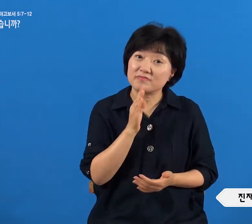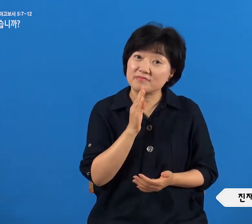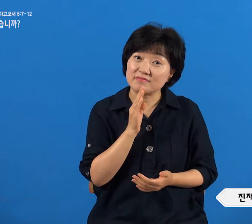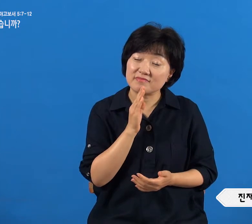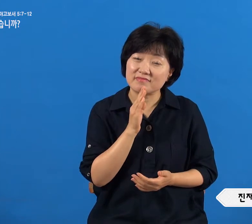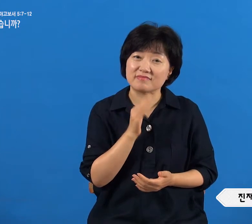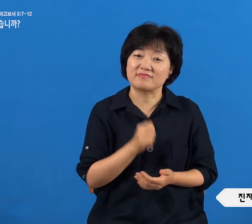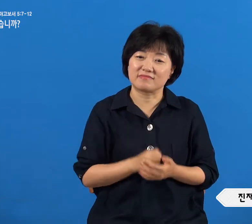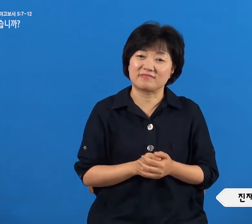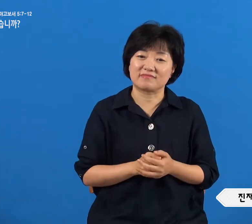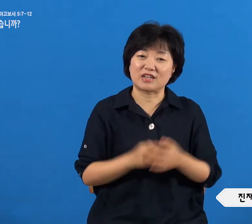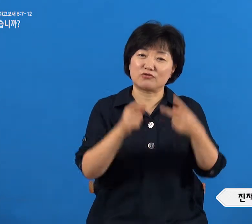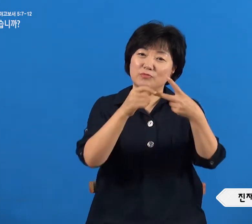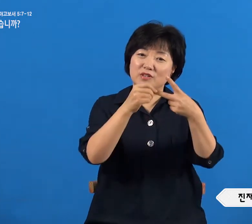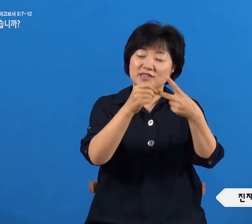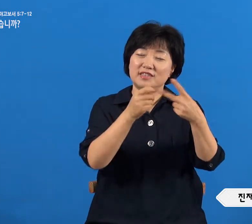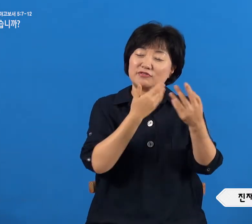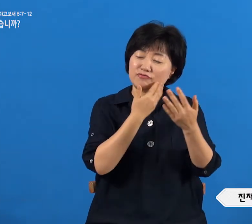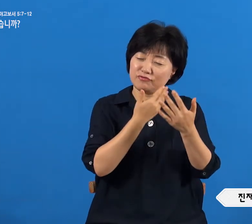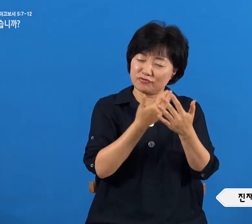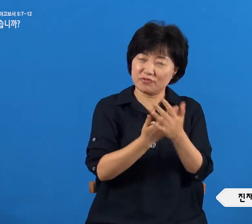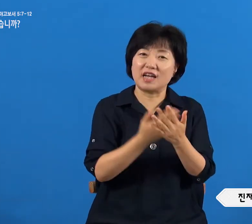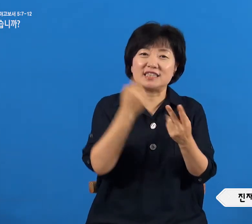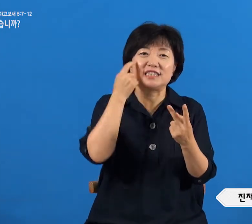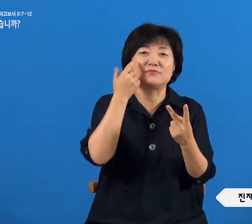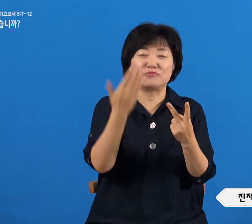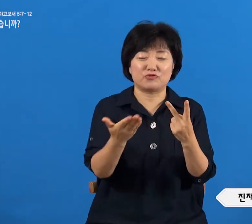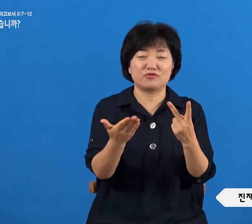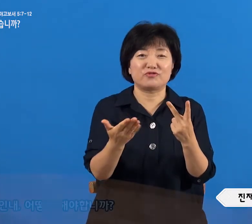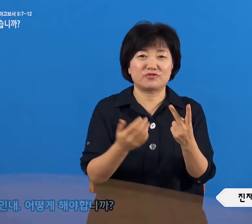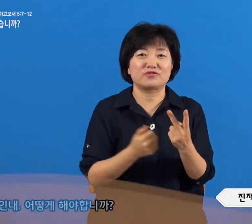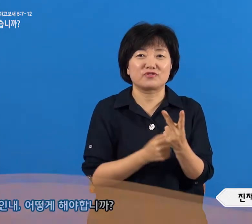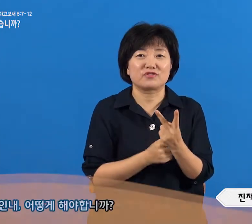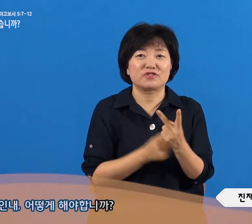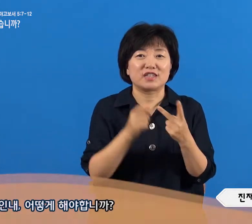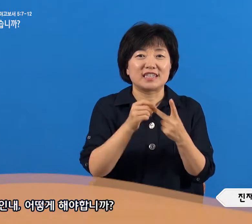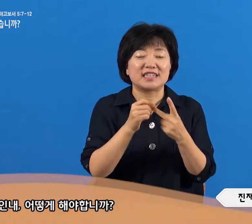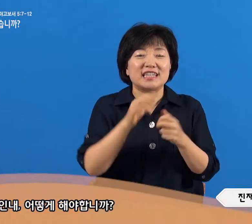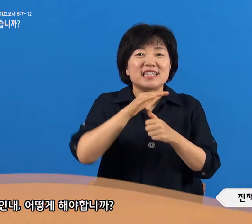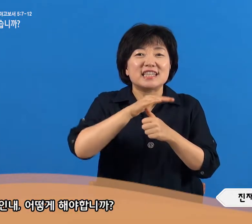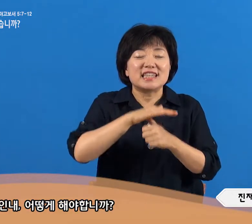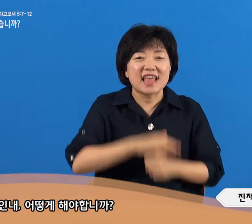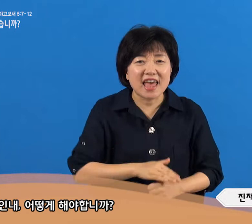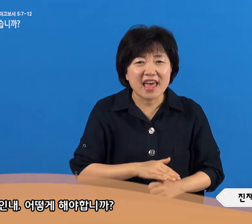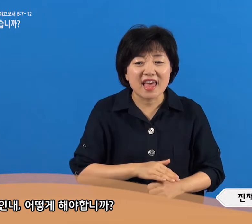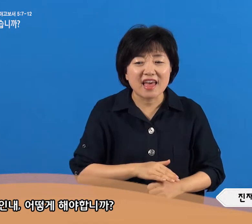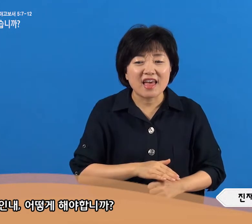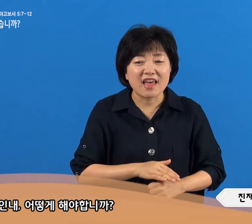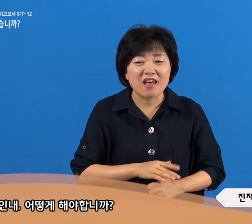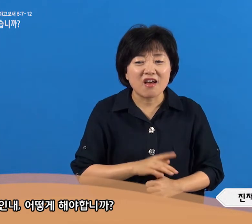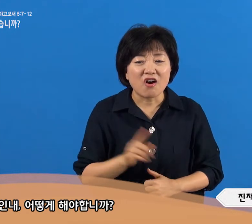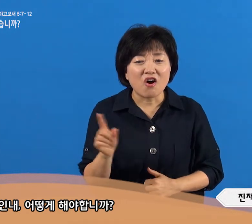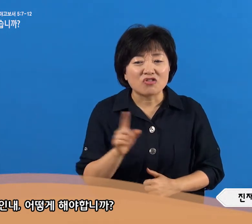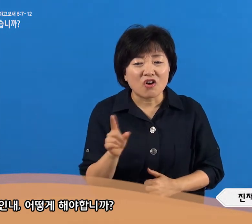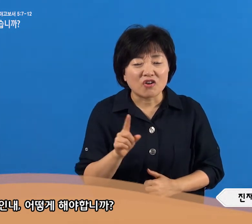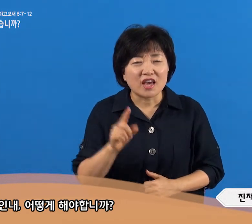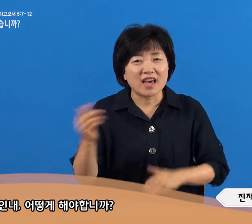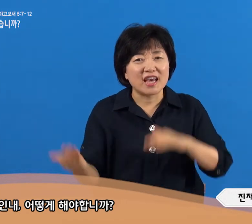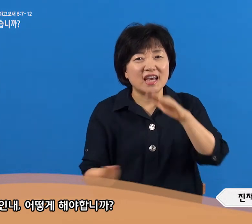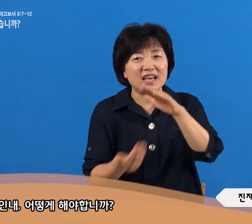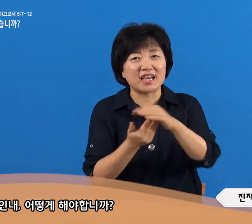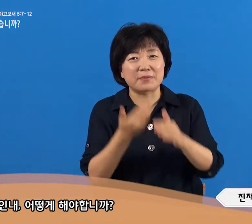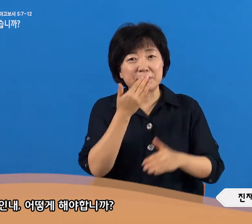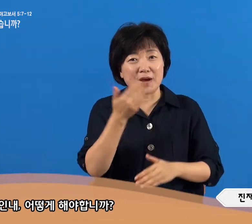그렇다면 우리는 두 번째 중요한 질문을 던져봅니다. 인내 어떻게 이룰